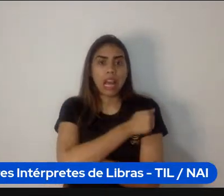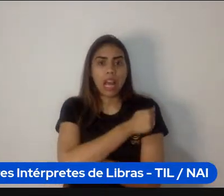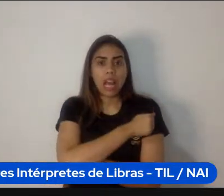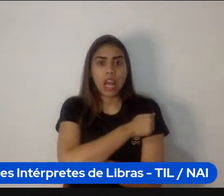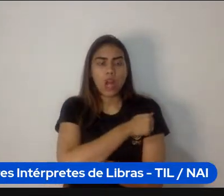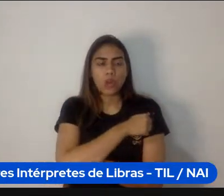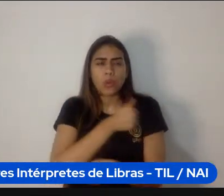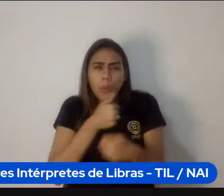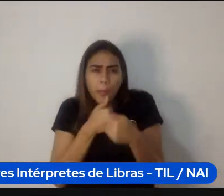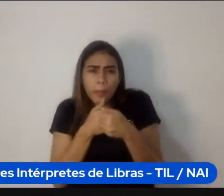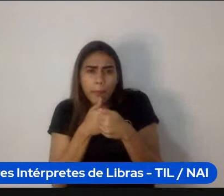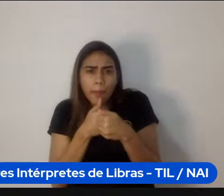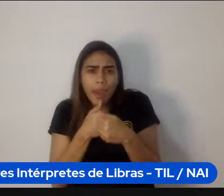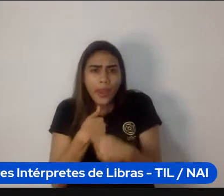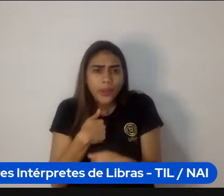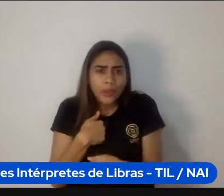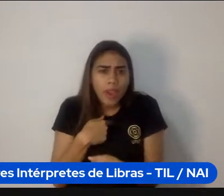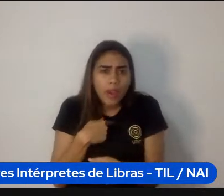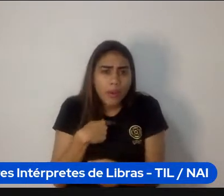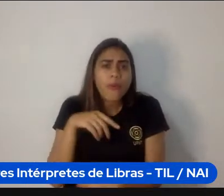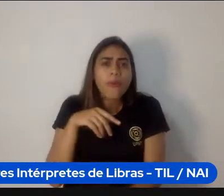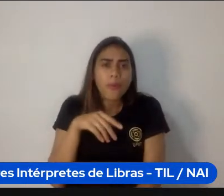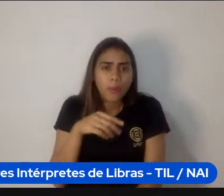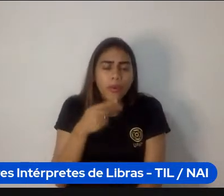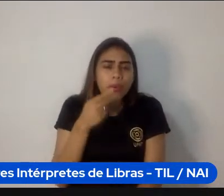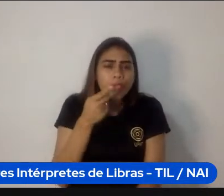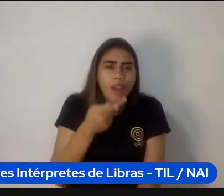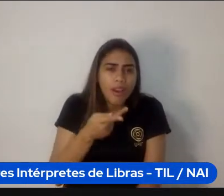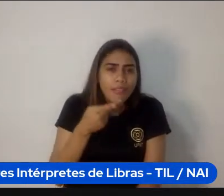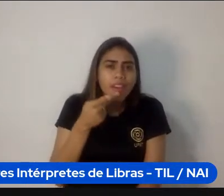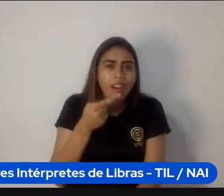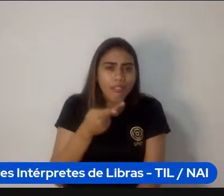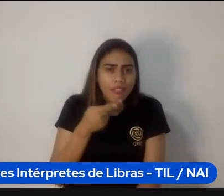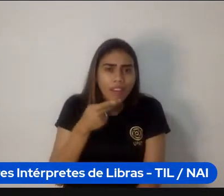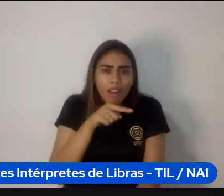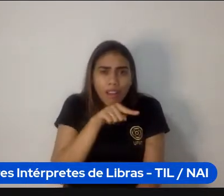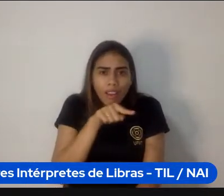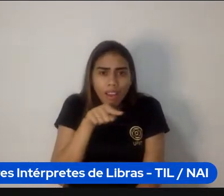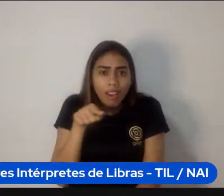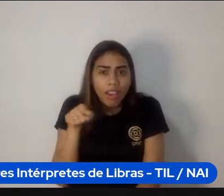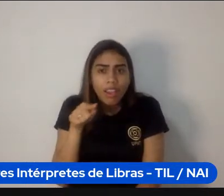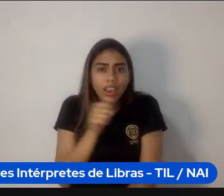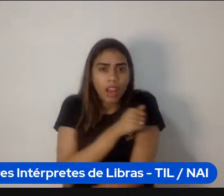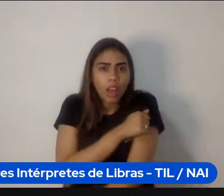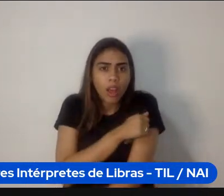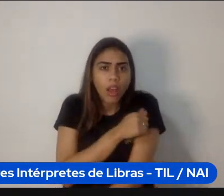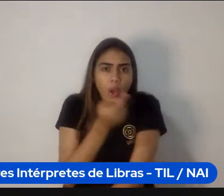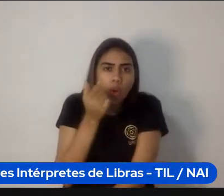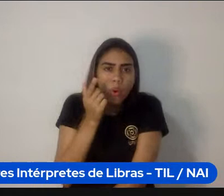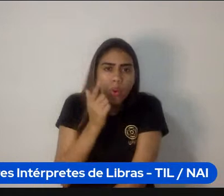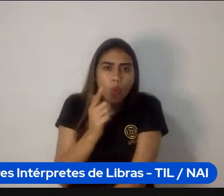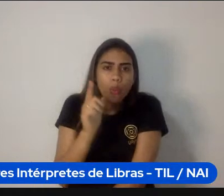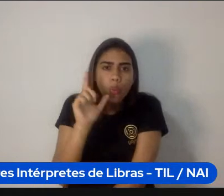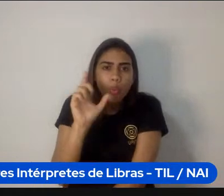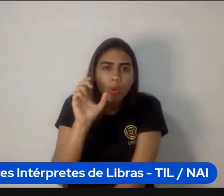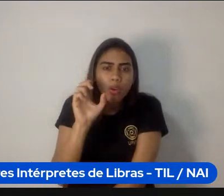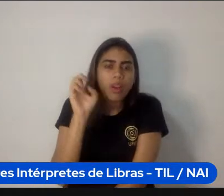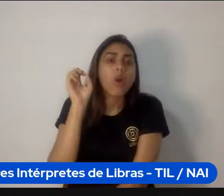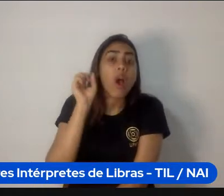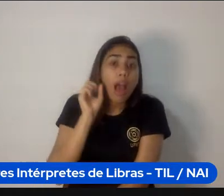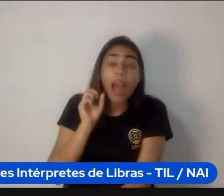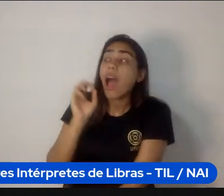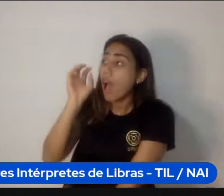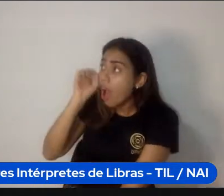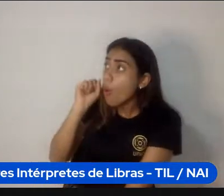experiência bastante agradável. É o que eu digo, é no convívio, é na convivência, no